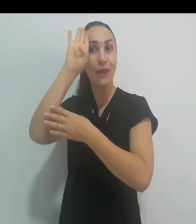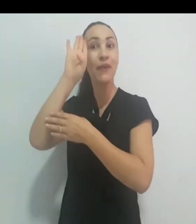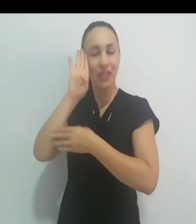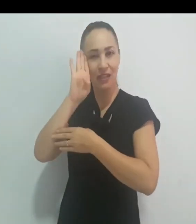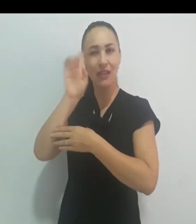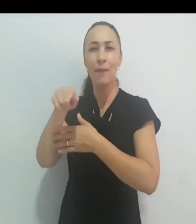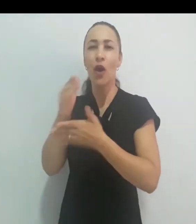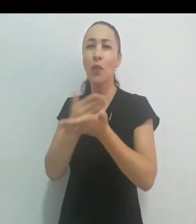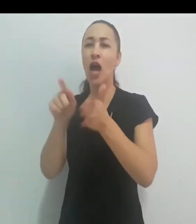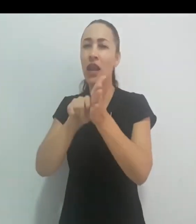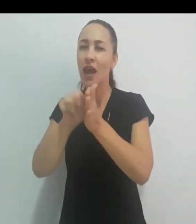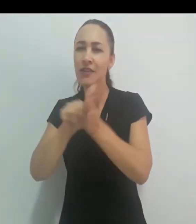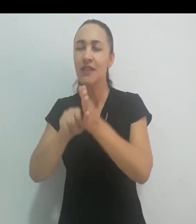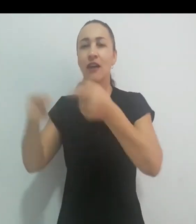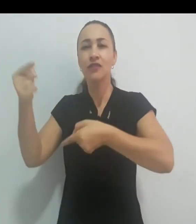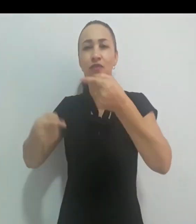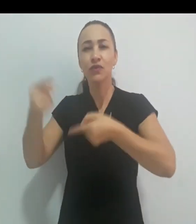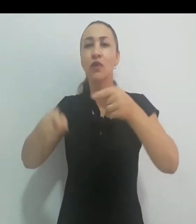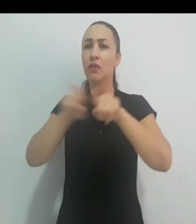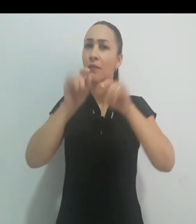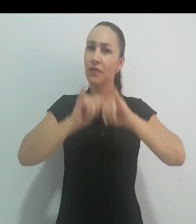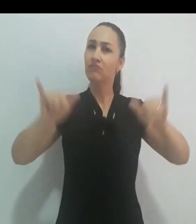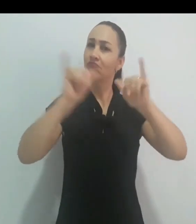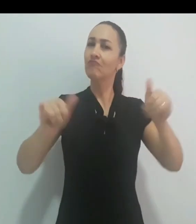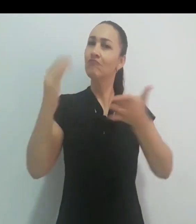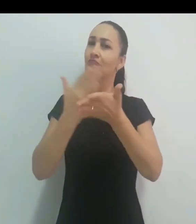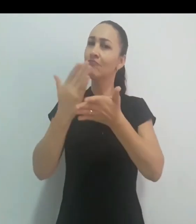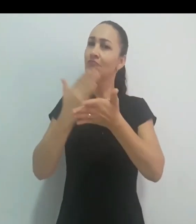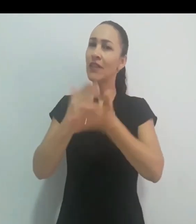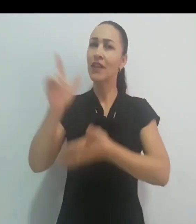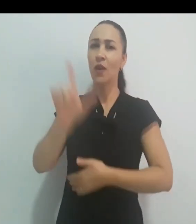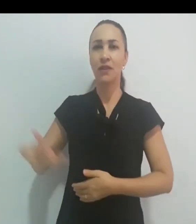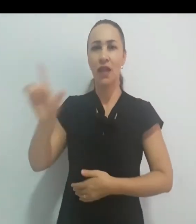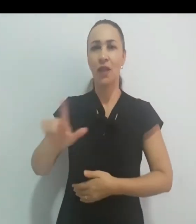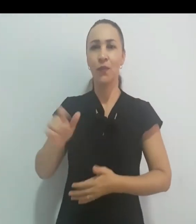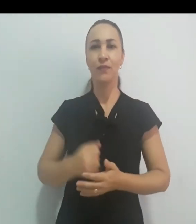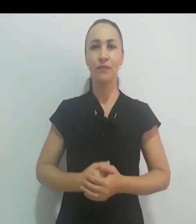privilegiado nas academias para sua análise, discussão e divulgação também das obras literárias.